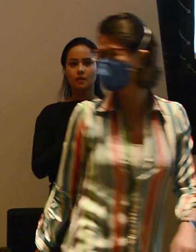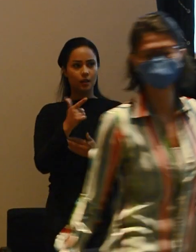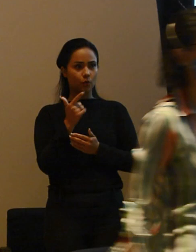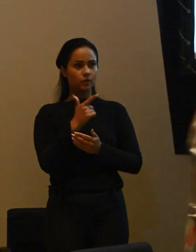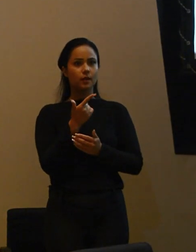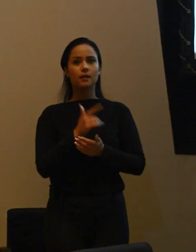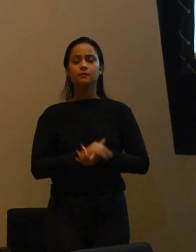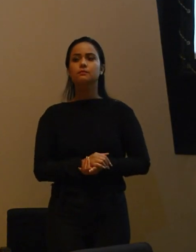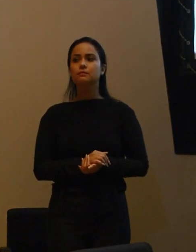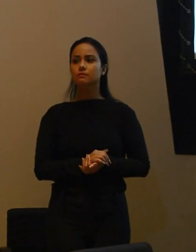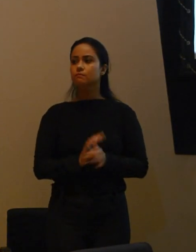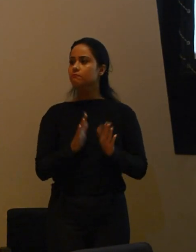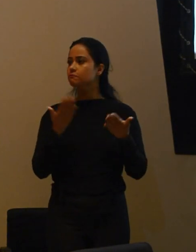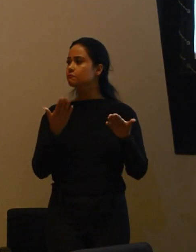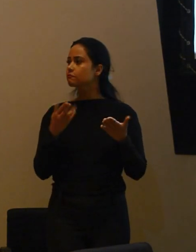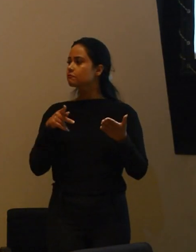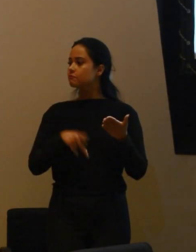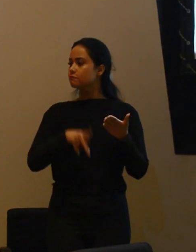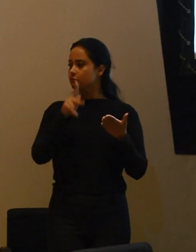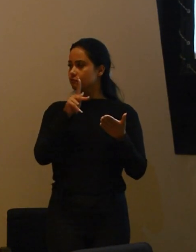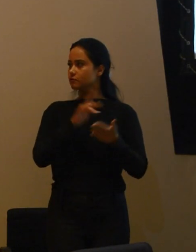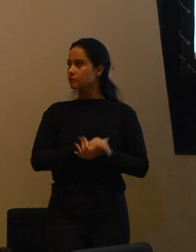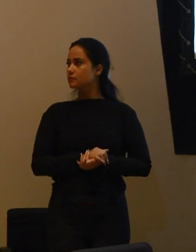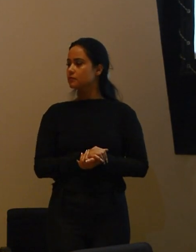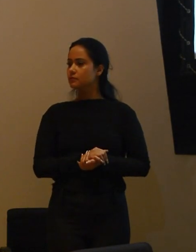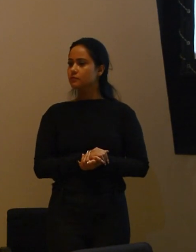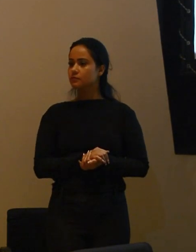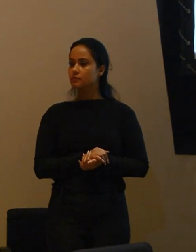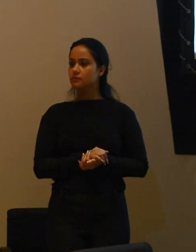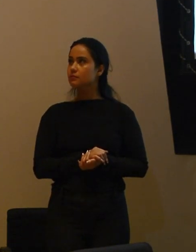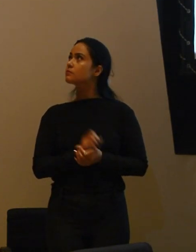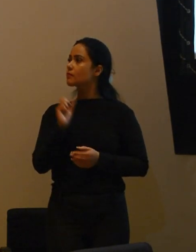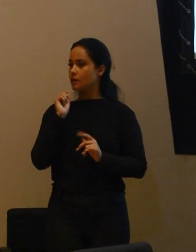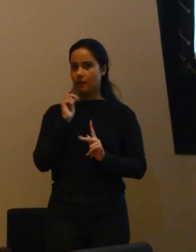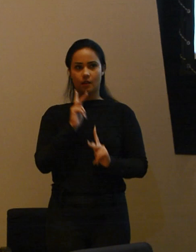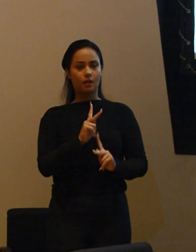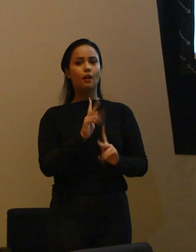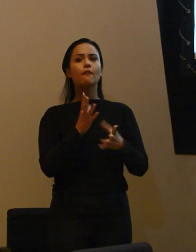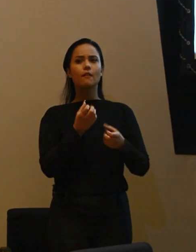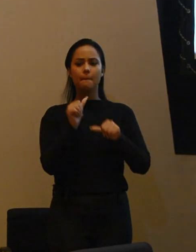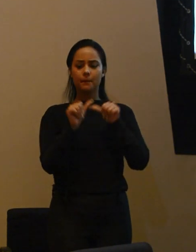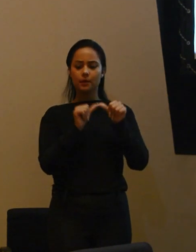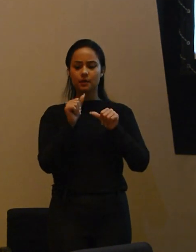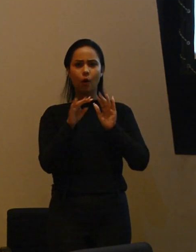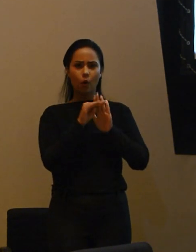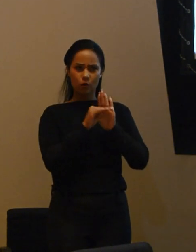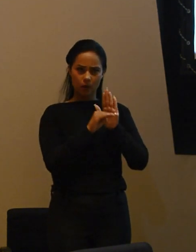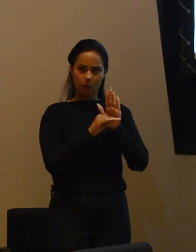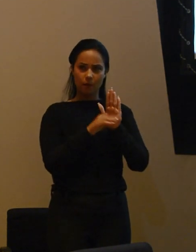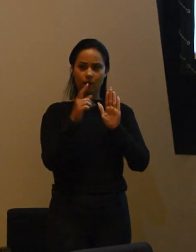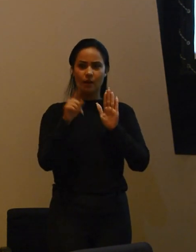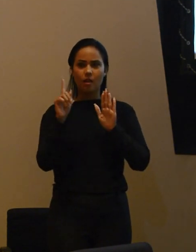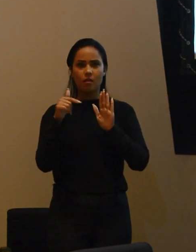Não? Então, a gente vai dar continuidade. Ah, tudo bem. A gente vai mudar um pouquinho o cronograma. Nós iríamos